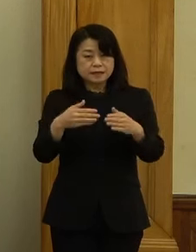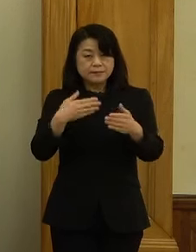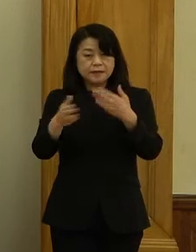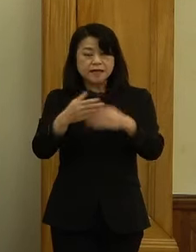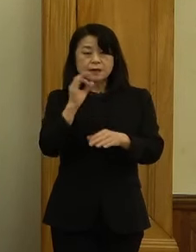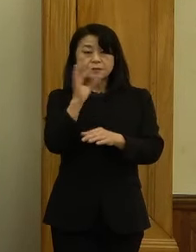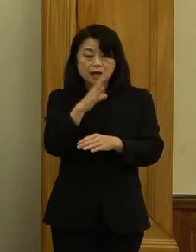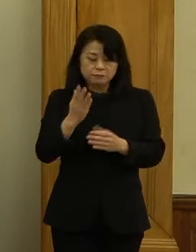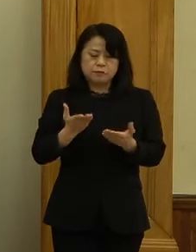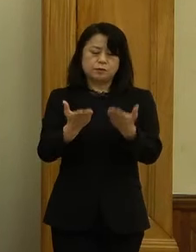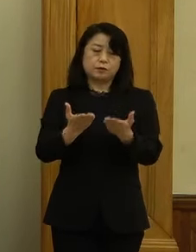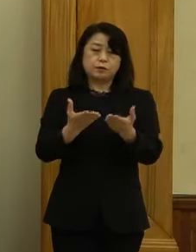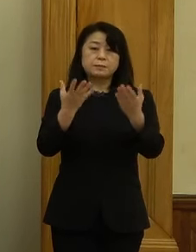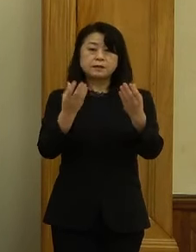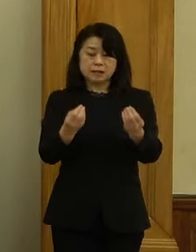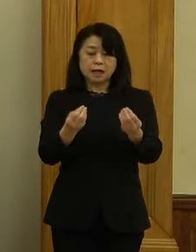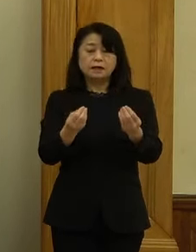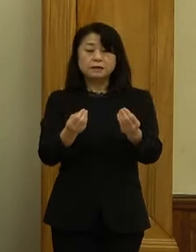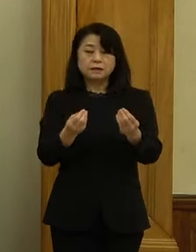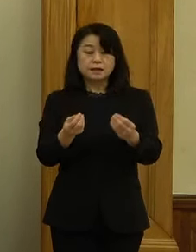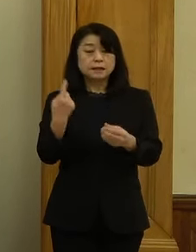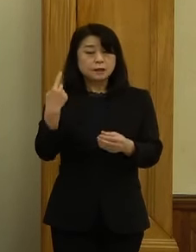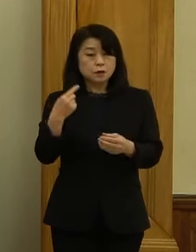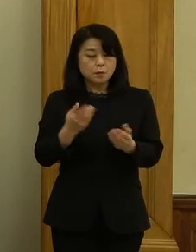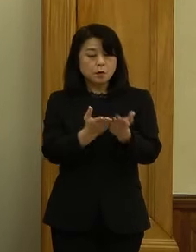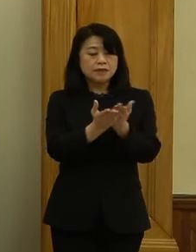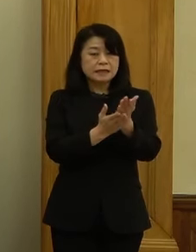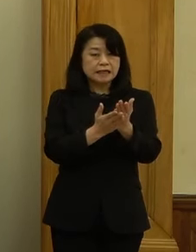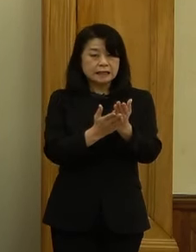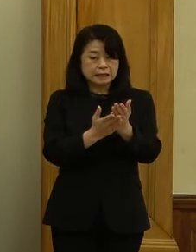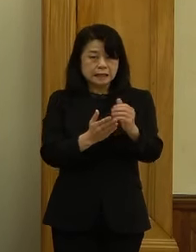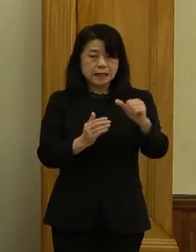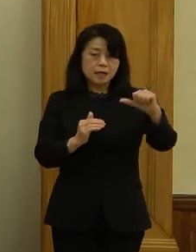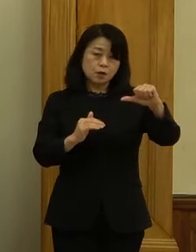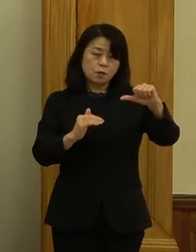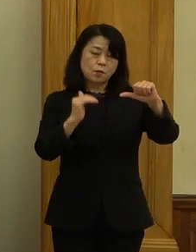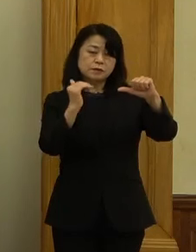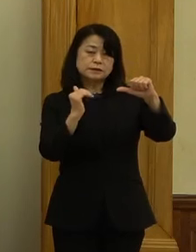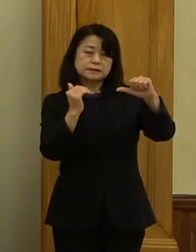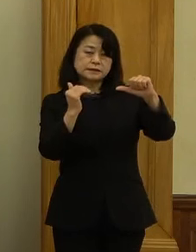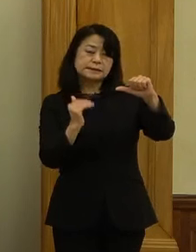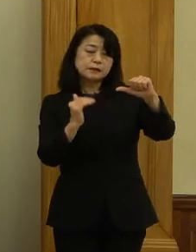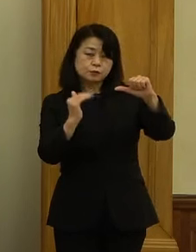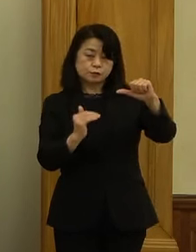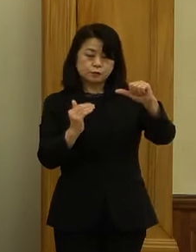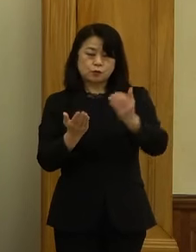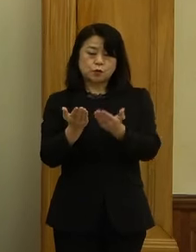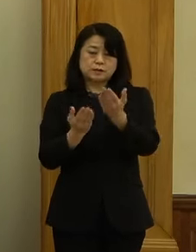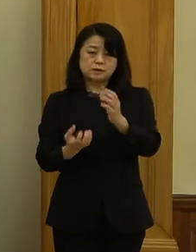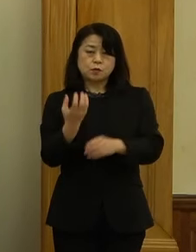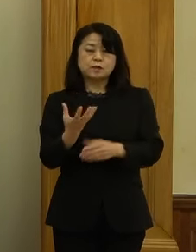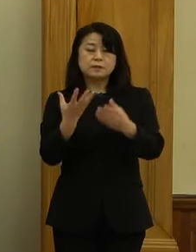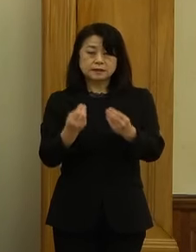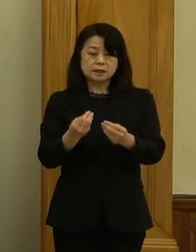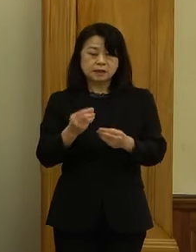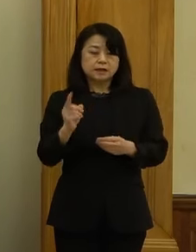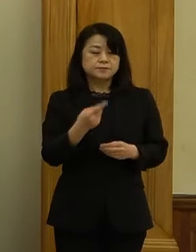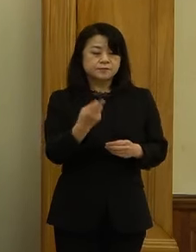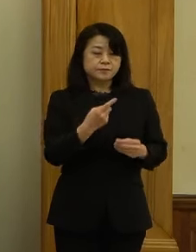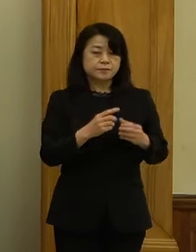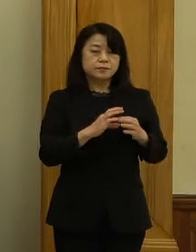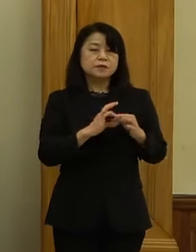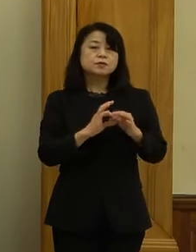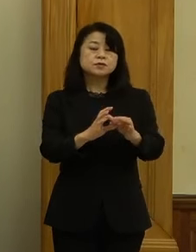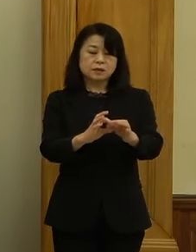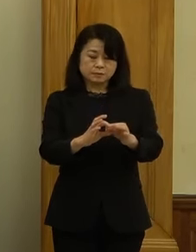なりましたえ昨日も新潟で震度5弱の地震がありましたが断続的に地震が発生しておりまして非常